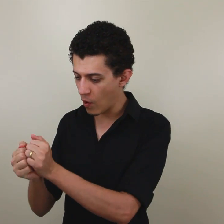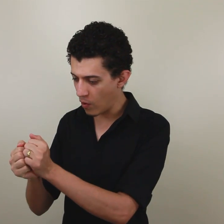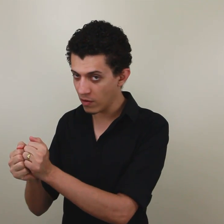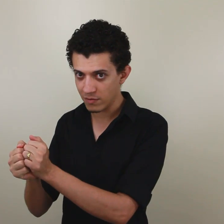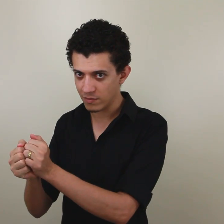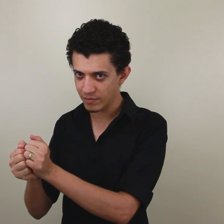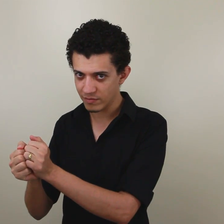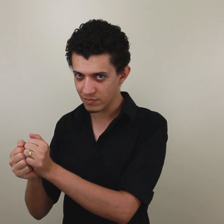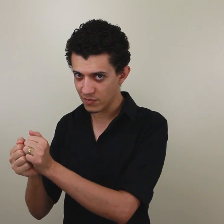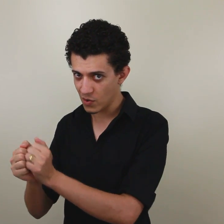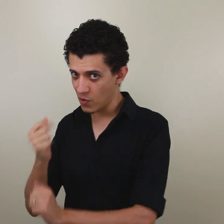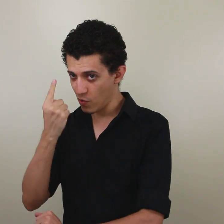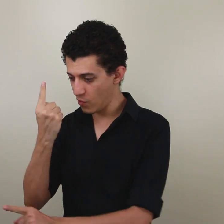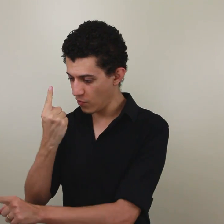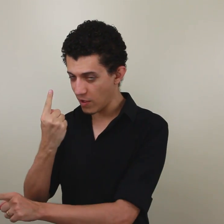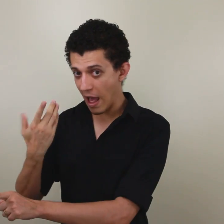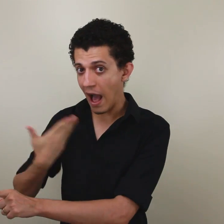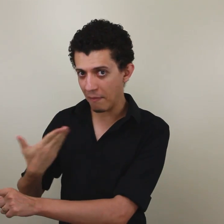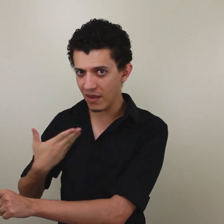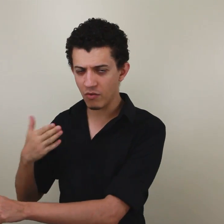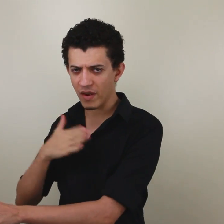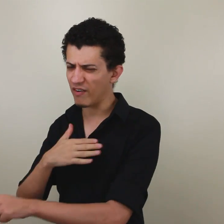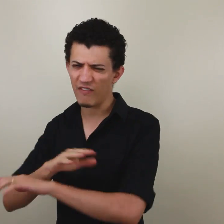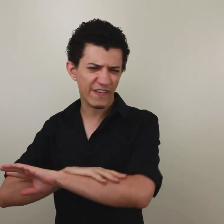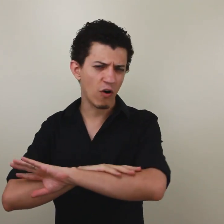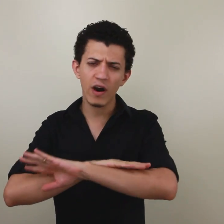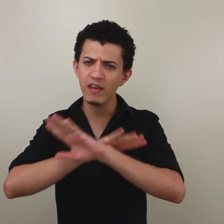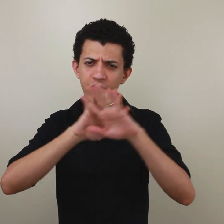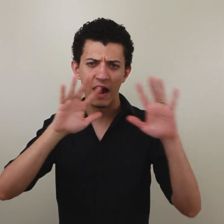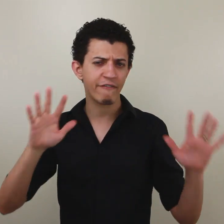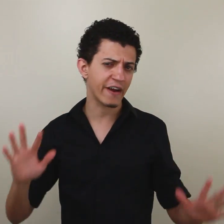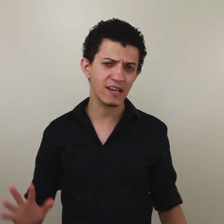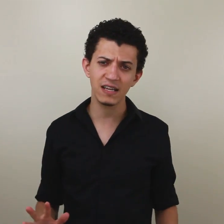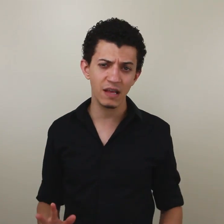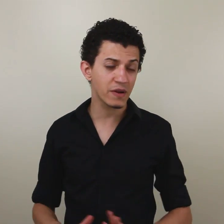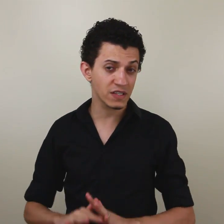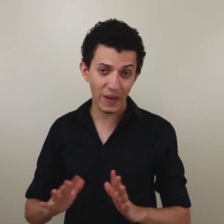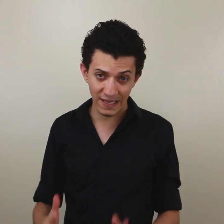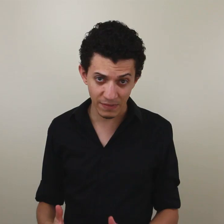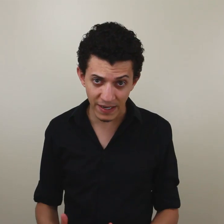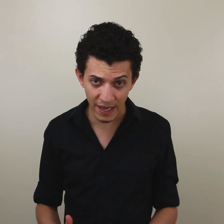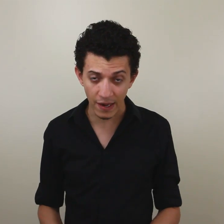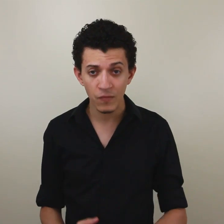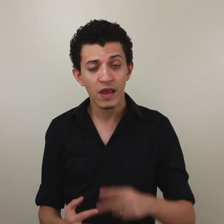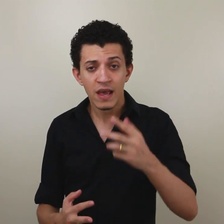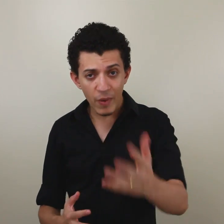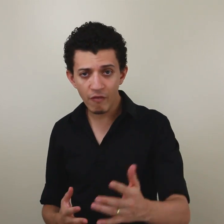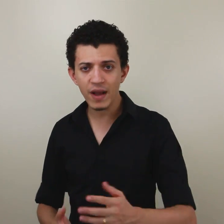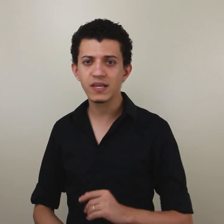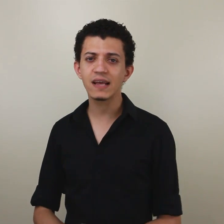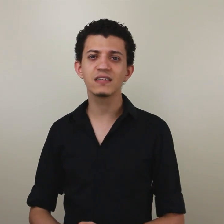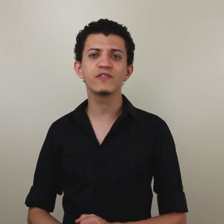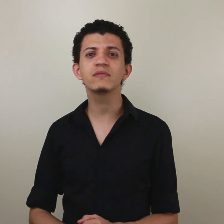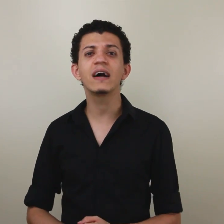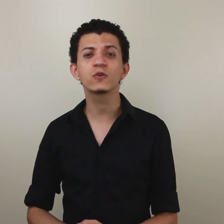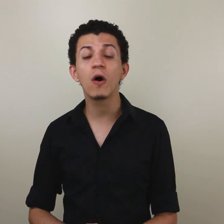com um amigo meu. Vai ficar horrível. A frase em Libras não é dessa maneira. Provavelmente é essa a dificuldade que o